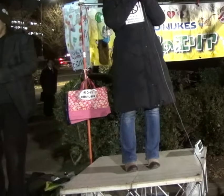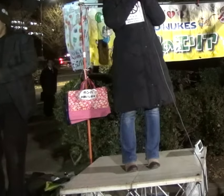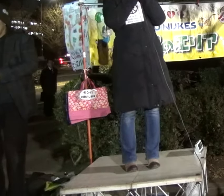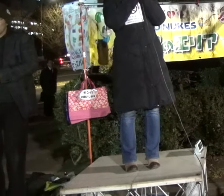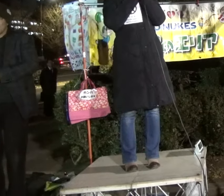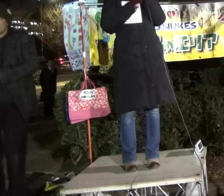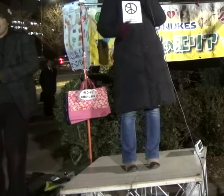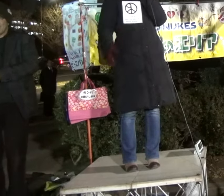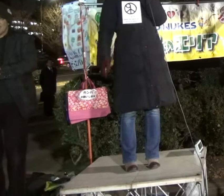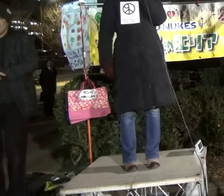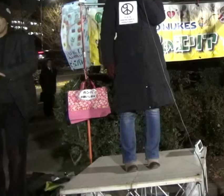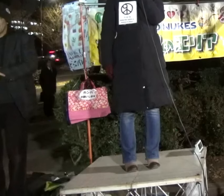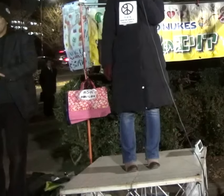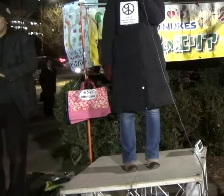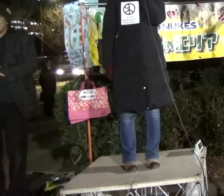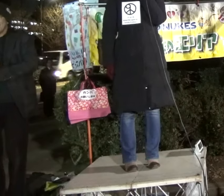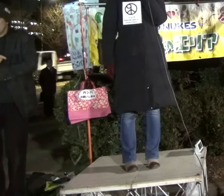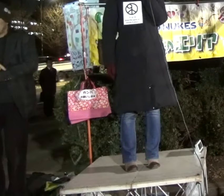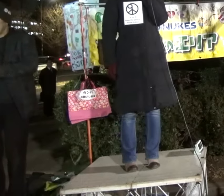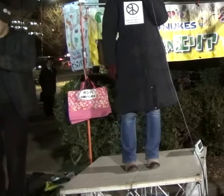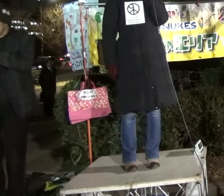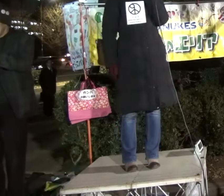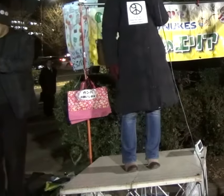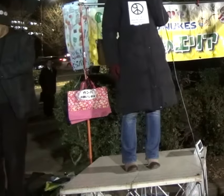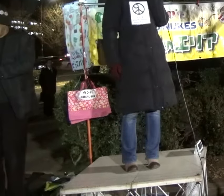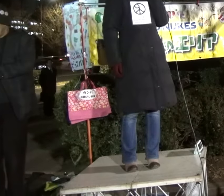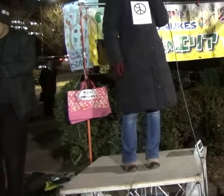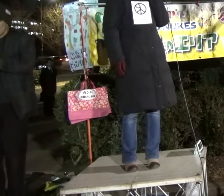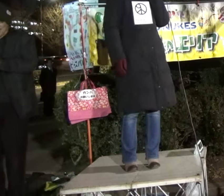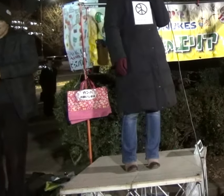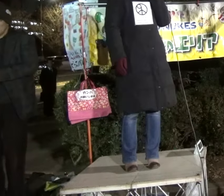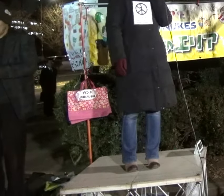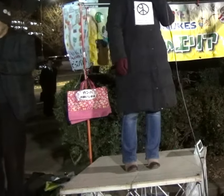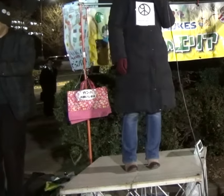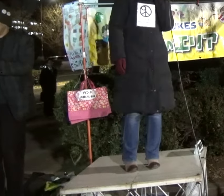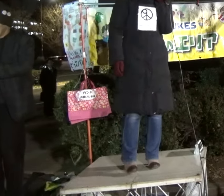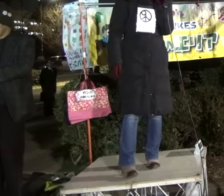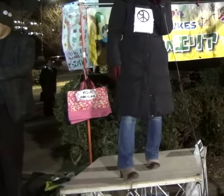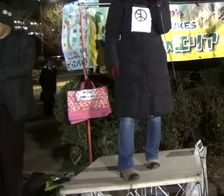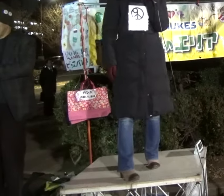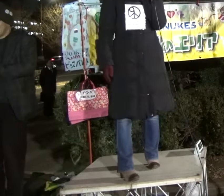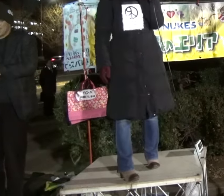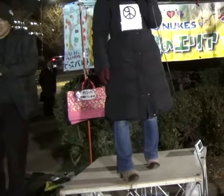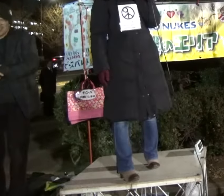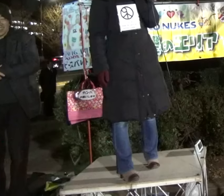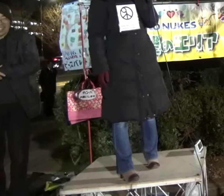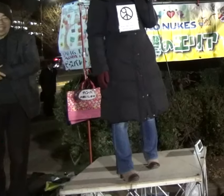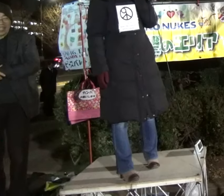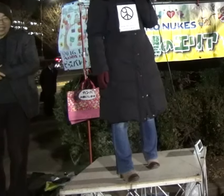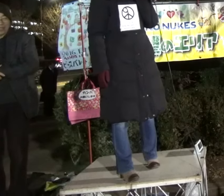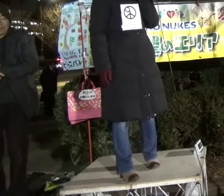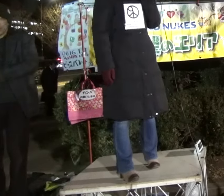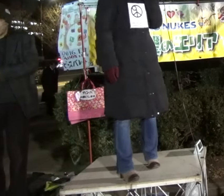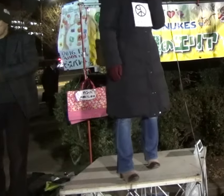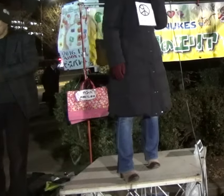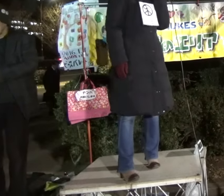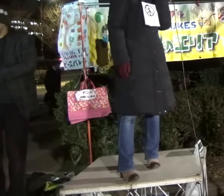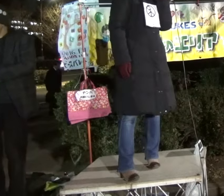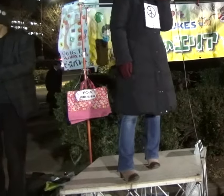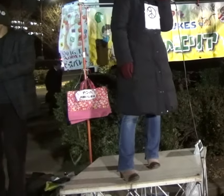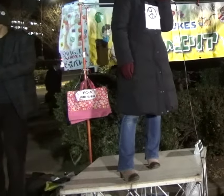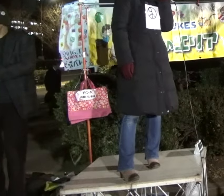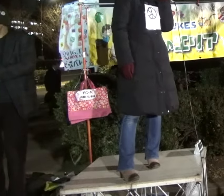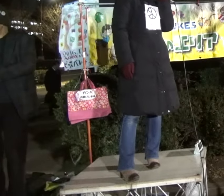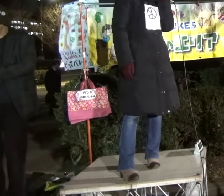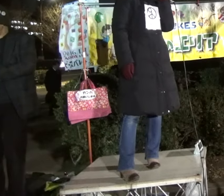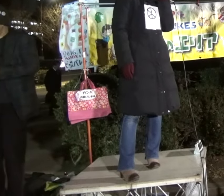やってね、はい、いつもこうさつけてね、 だって全然、だって私まだまだ、ま あ、はい、先ほどね、はい、